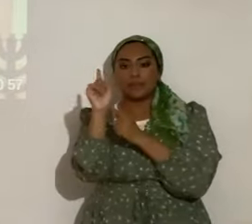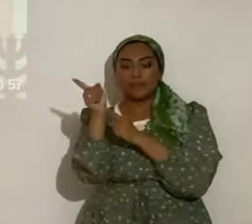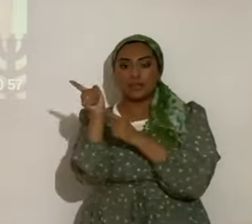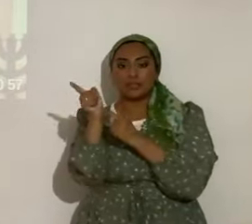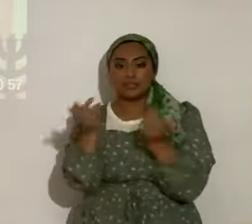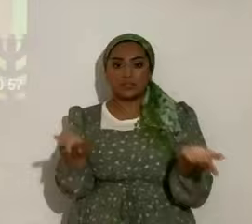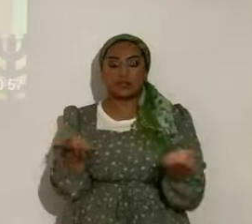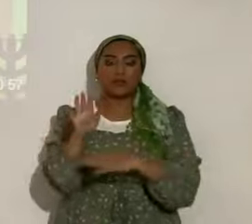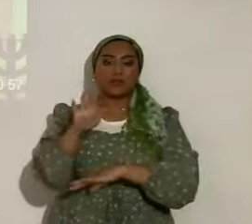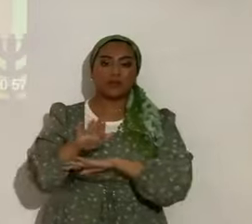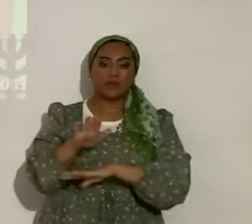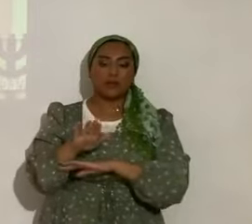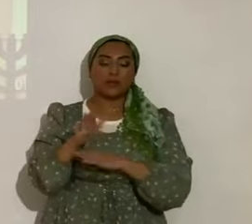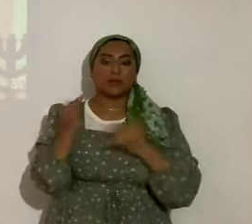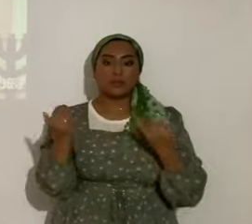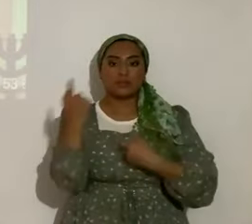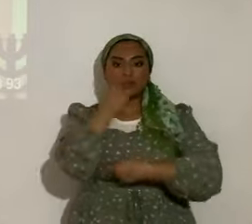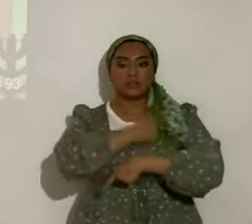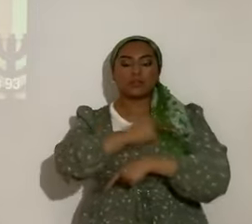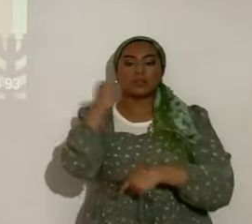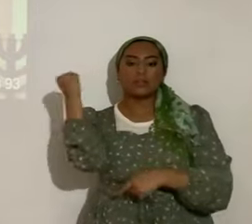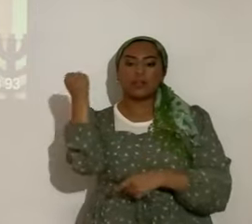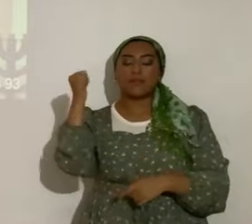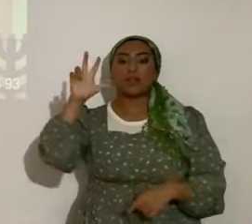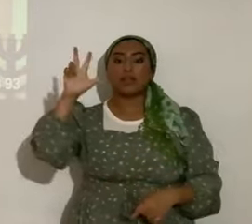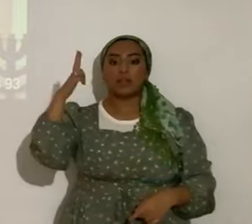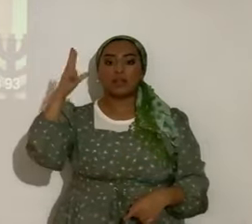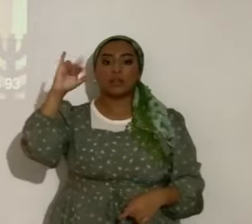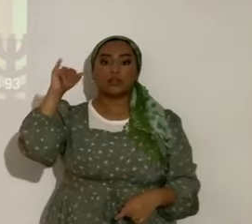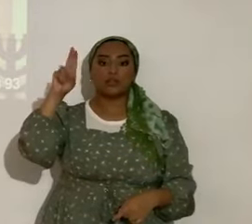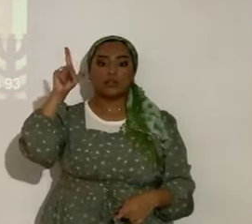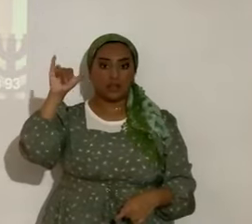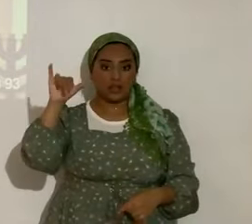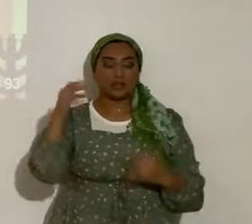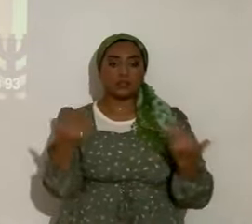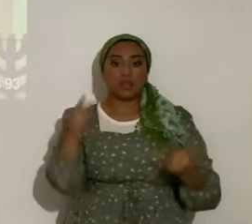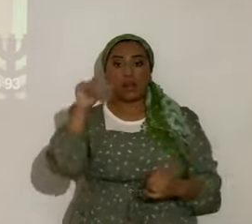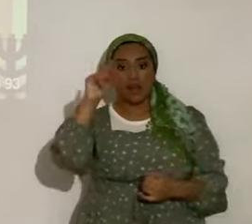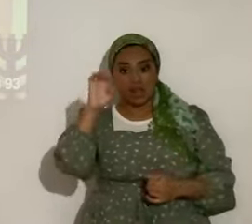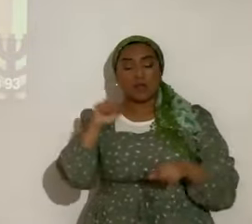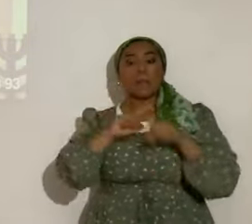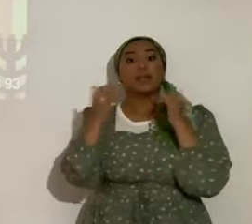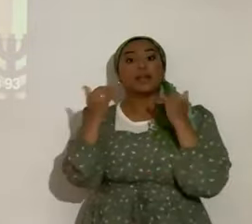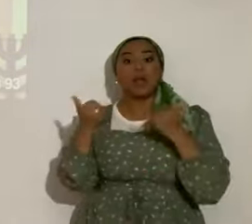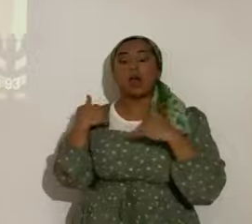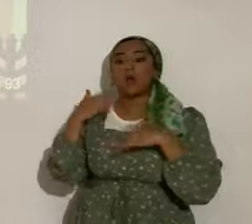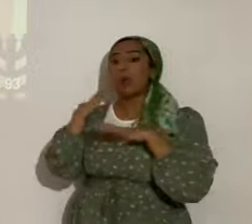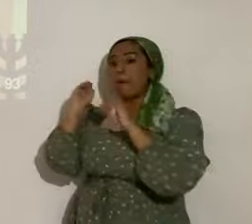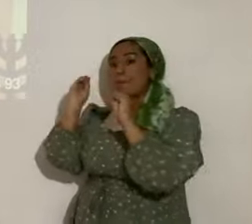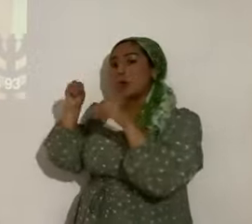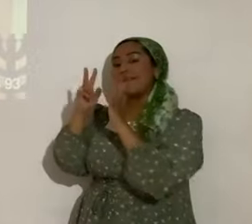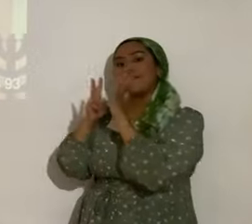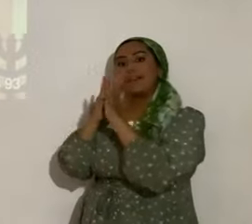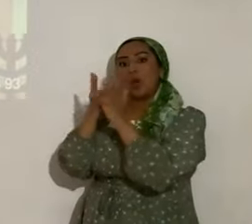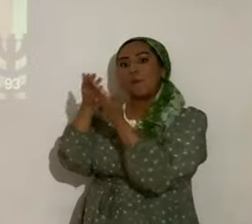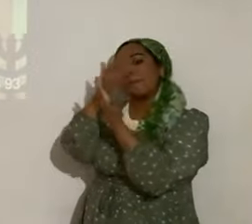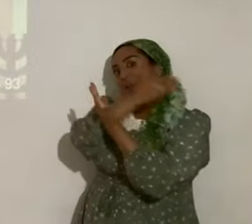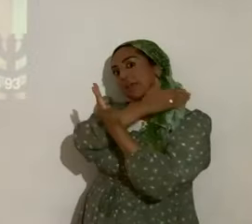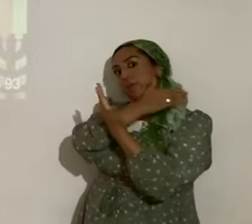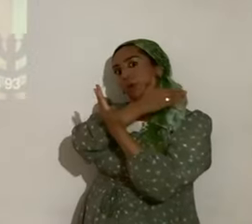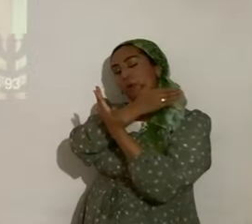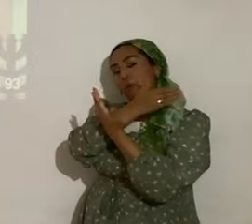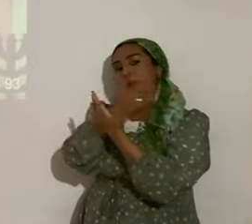4:18 de la tarde de este día sábado 3 de junio. Estamos en vivo, pero vamos a poner la grabación de este tema,